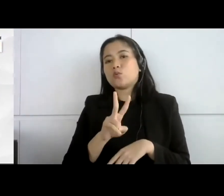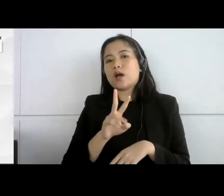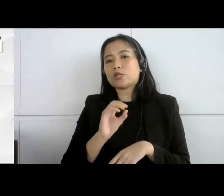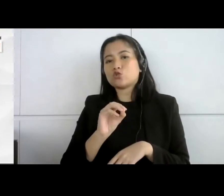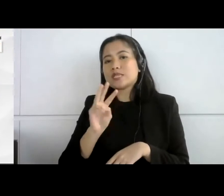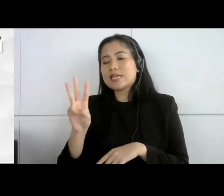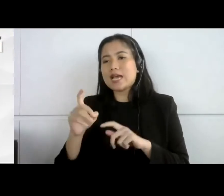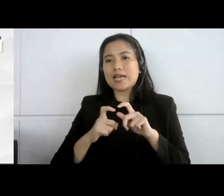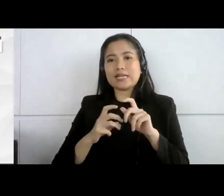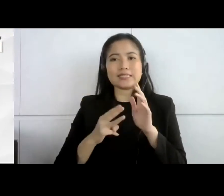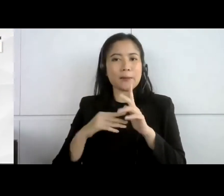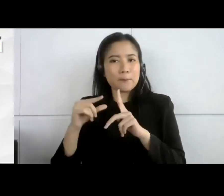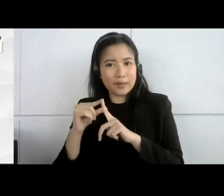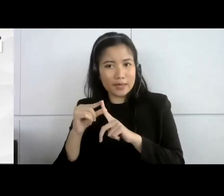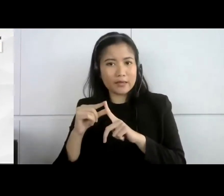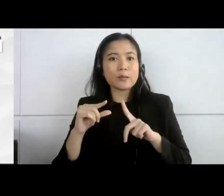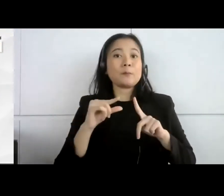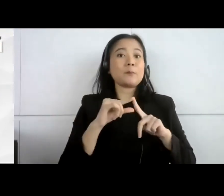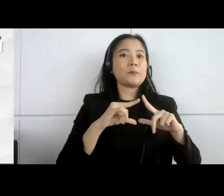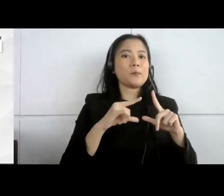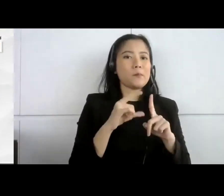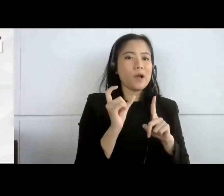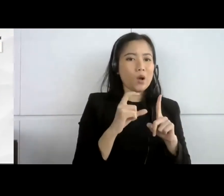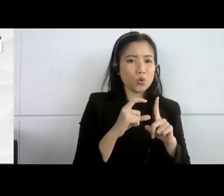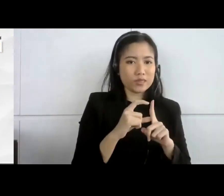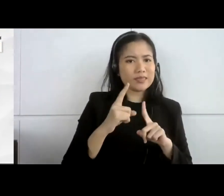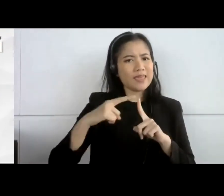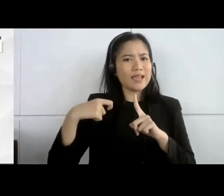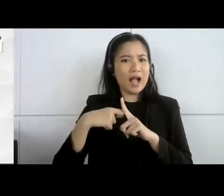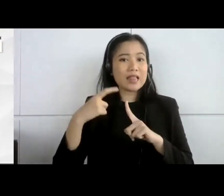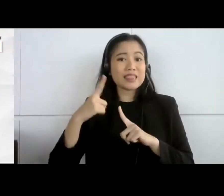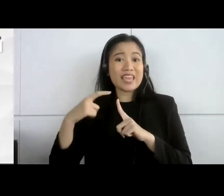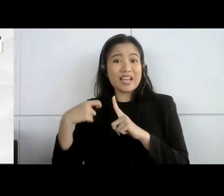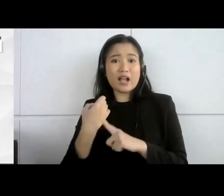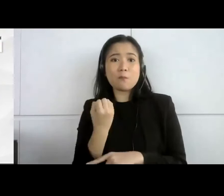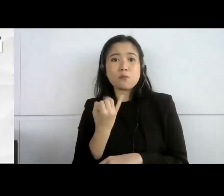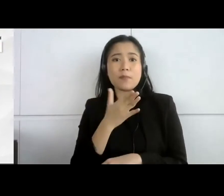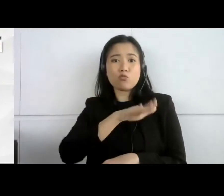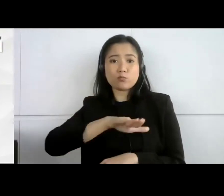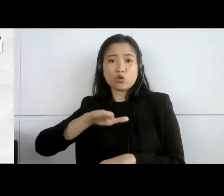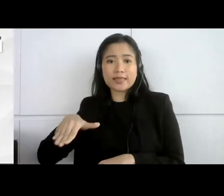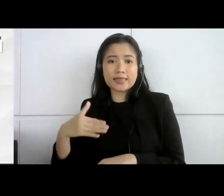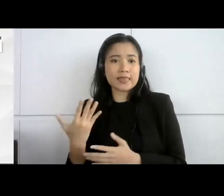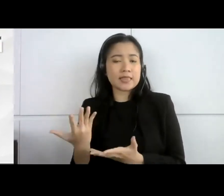423 SMP. Jumlah TK muridnya itu adalah